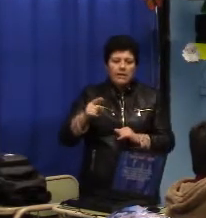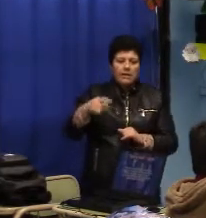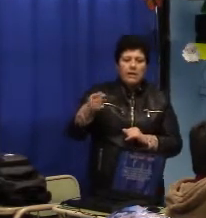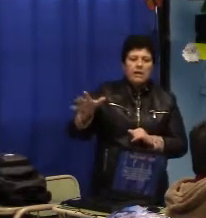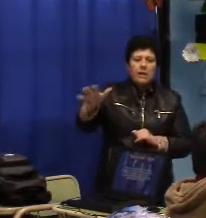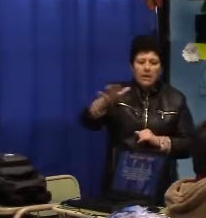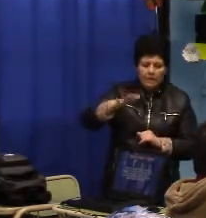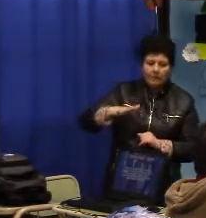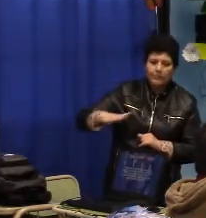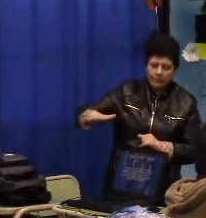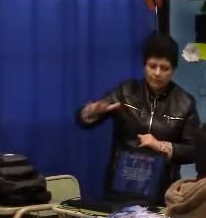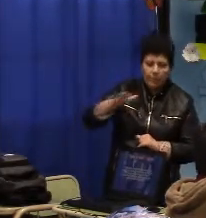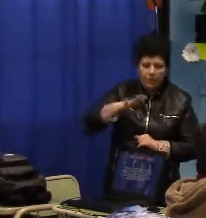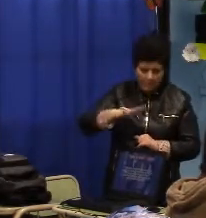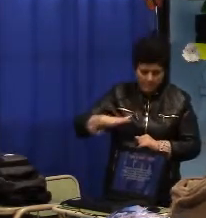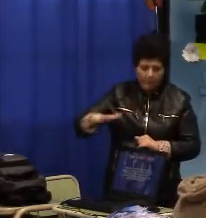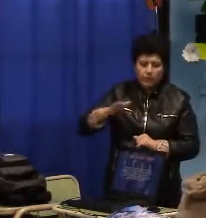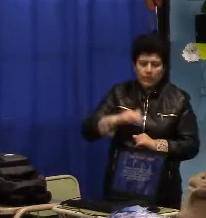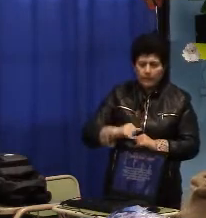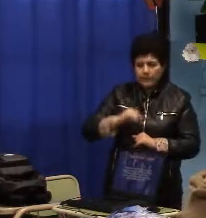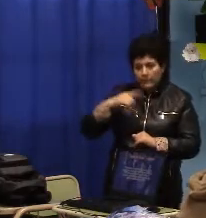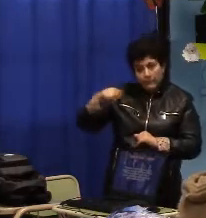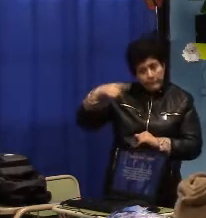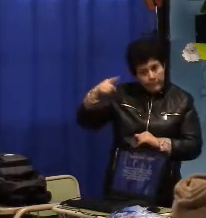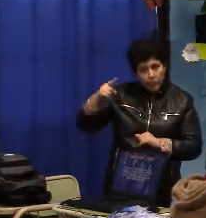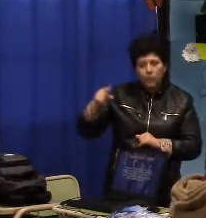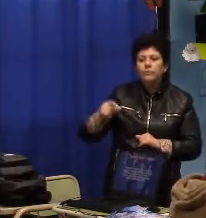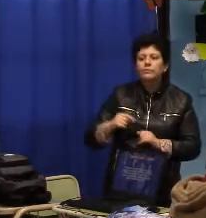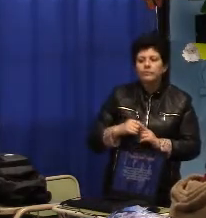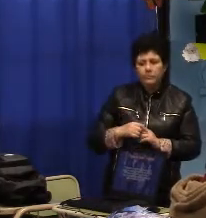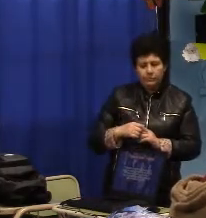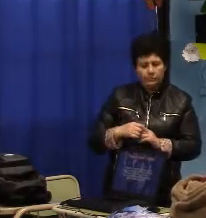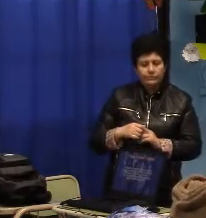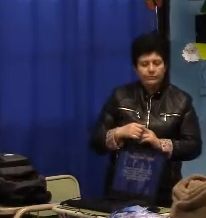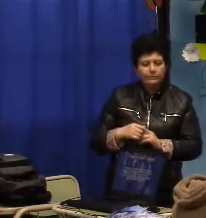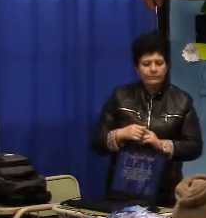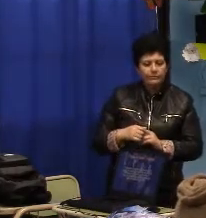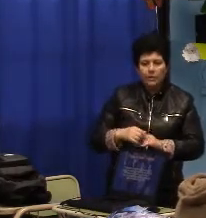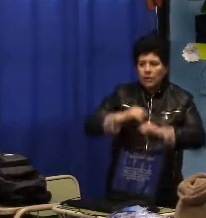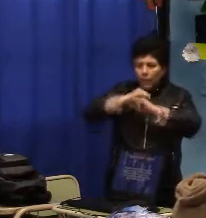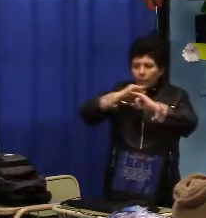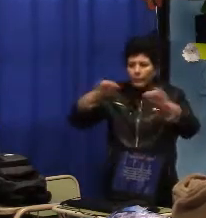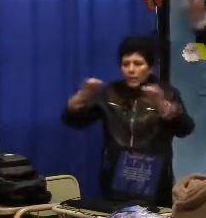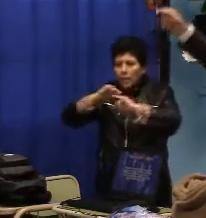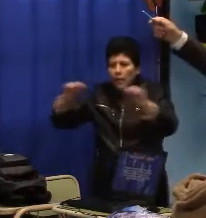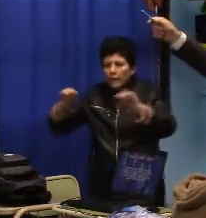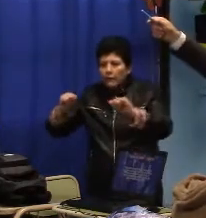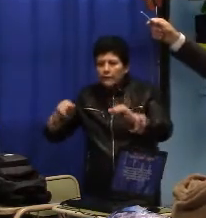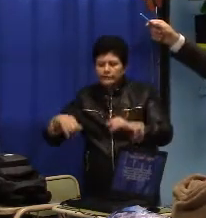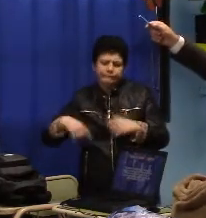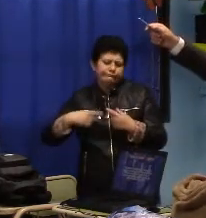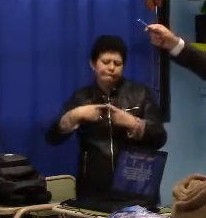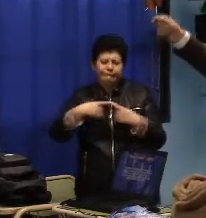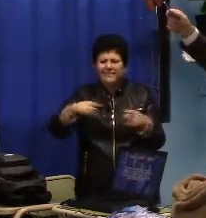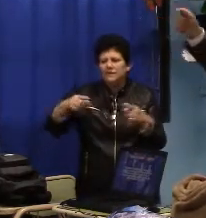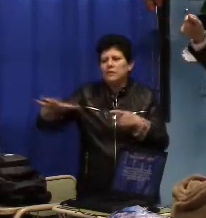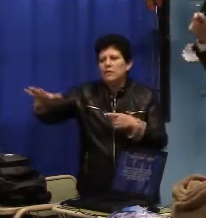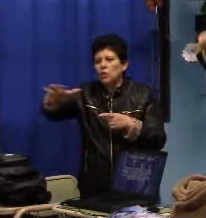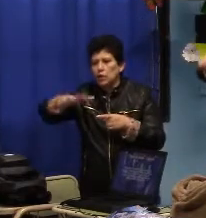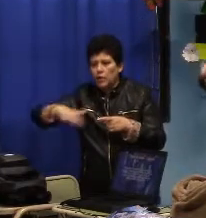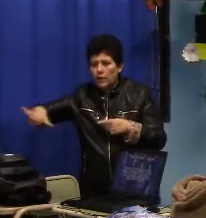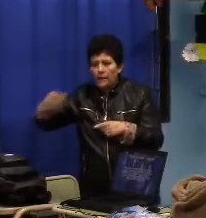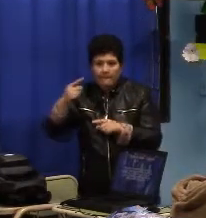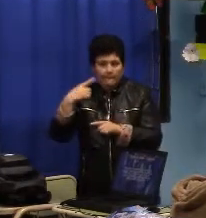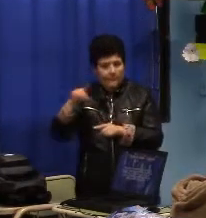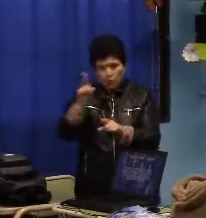dijo él. Las dos dijeron. Tal cual. Sí. Predicaba en todos lados, pero no a